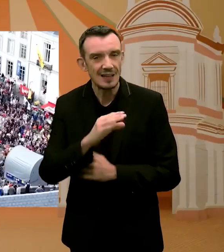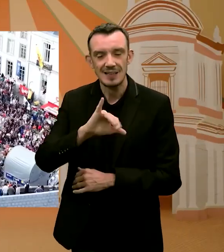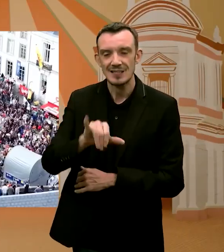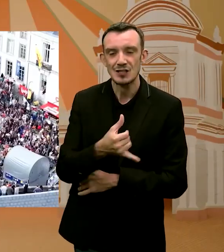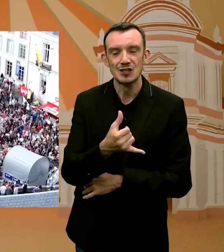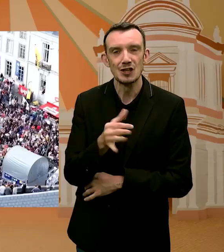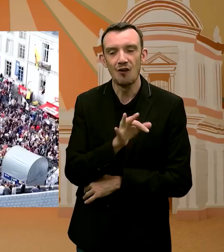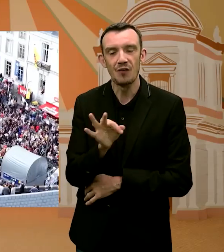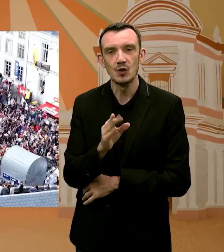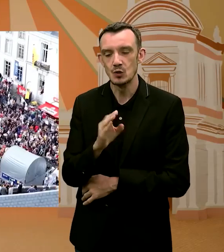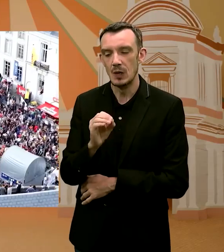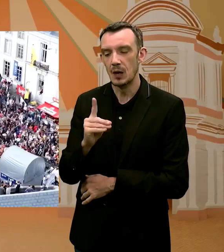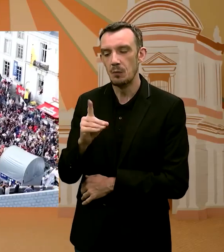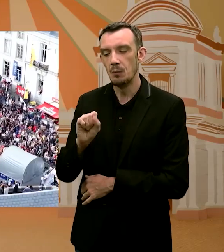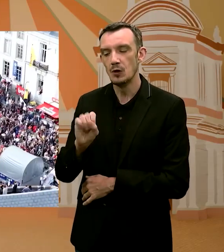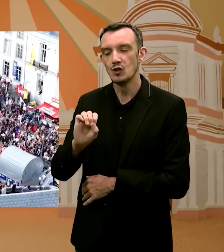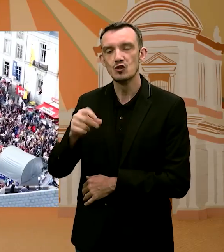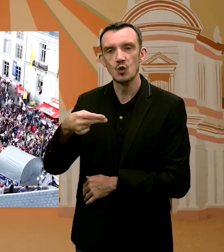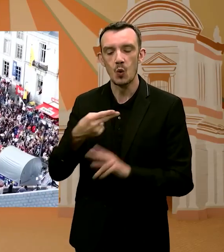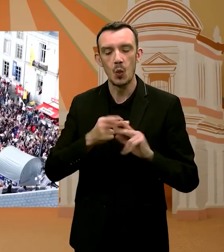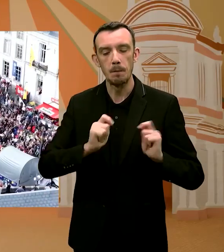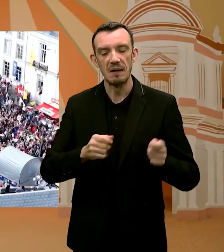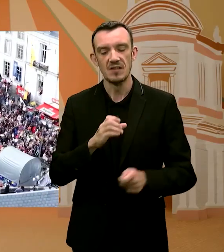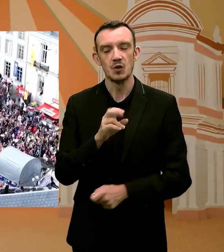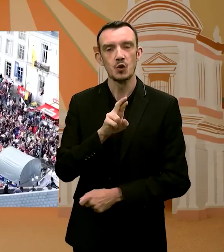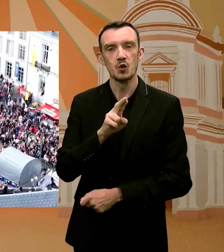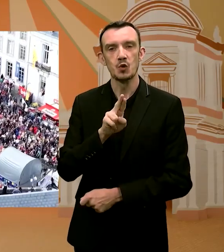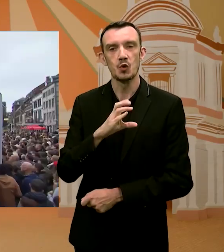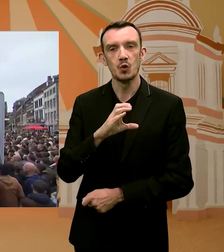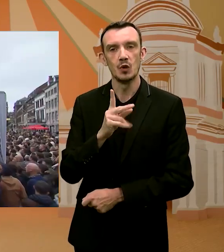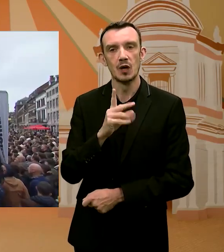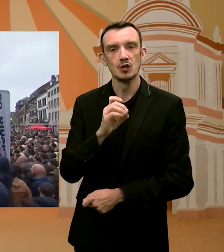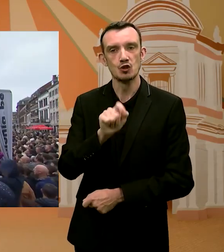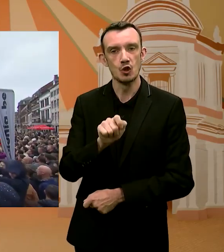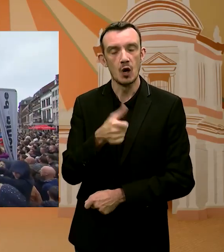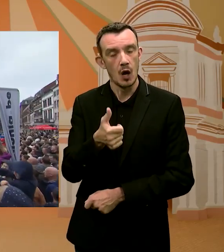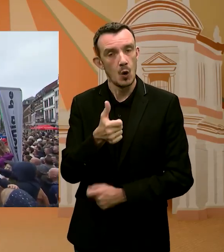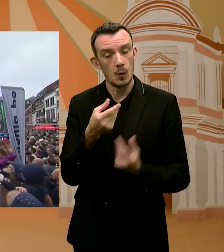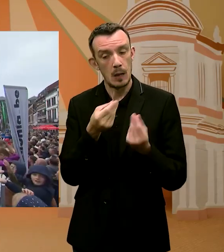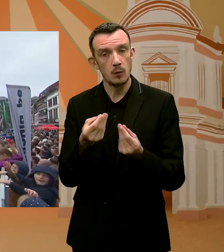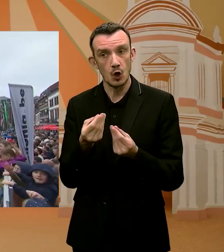oui. Pour les intimes. C'est lui qui a vraiment remis ce nouveau souffle vers les entraînements.